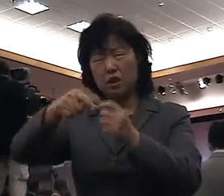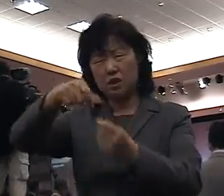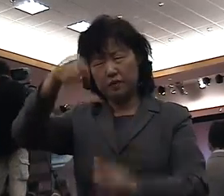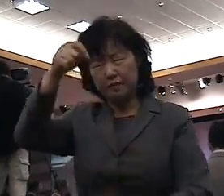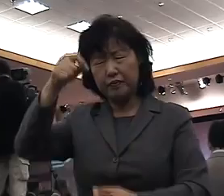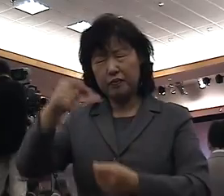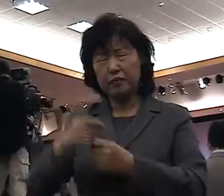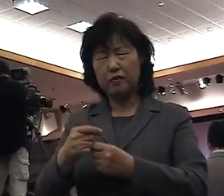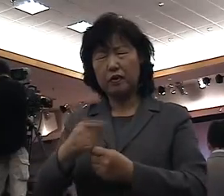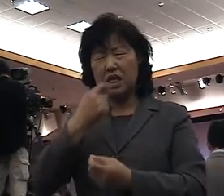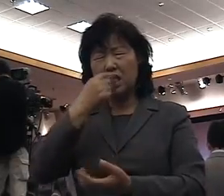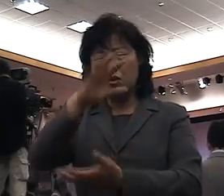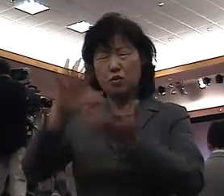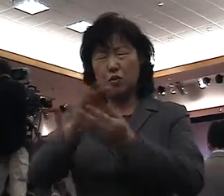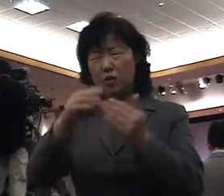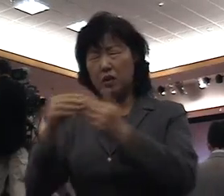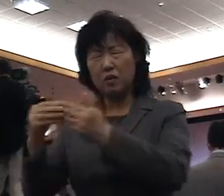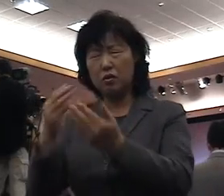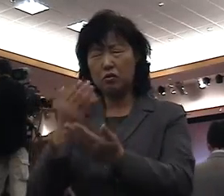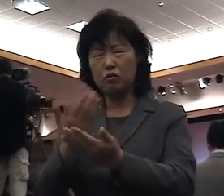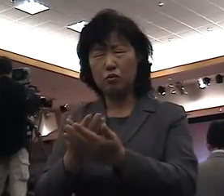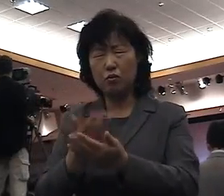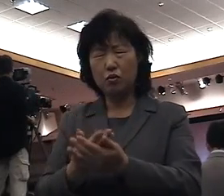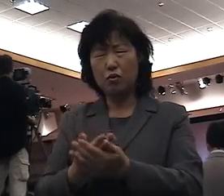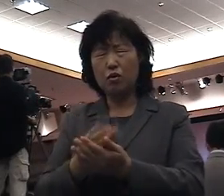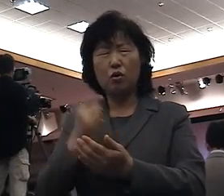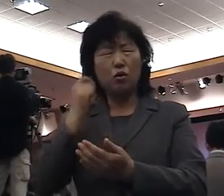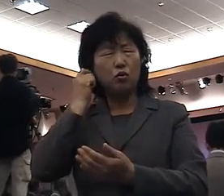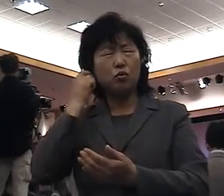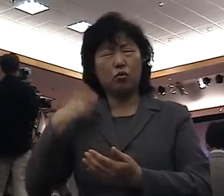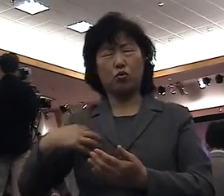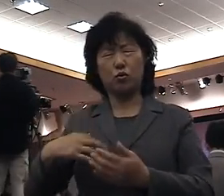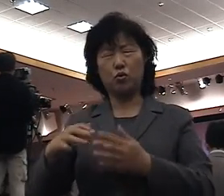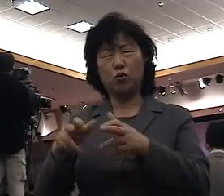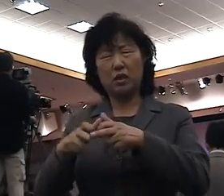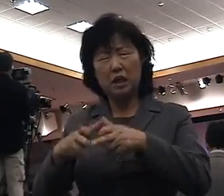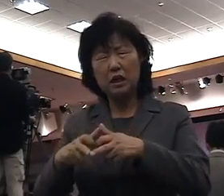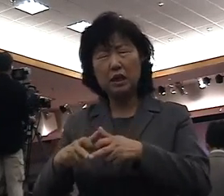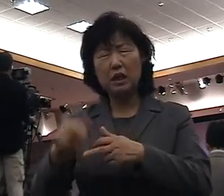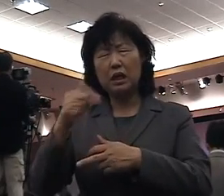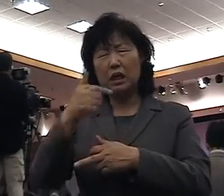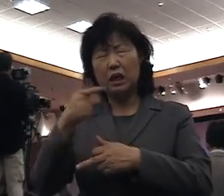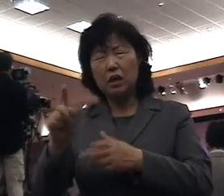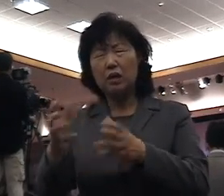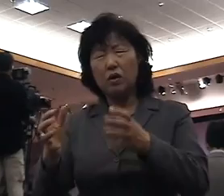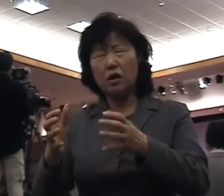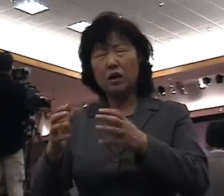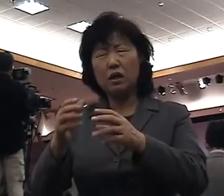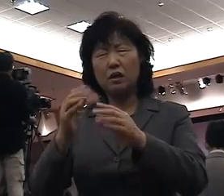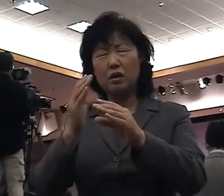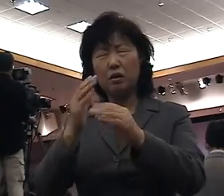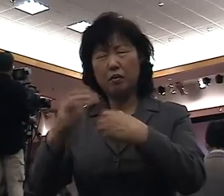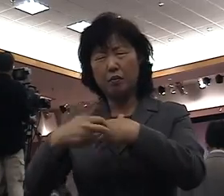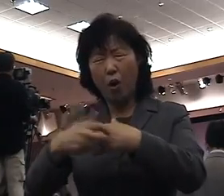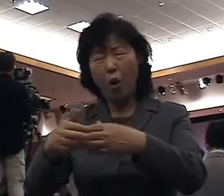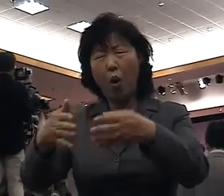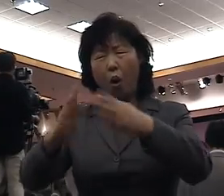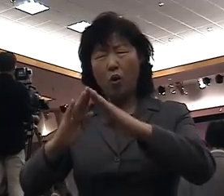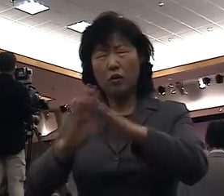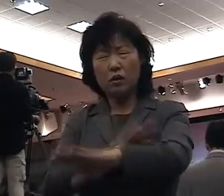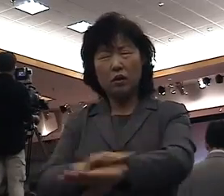인도하여 주시옵소서. 아멘. 또한 중국 지역에서 장애자 병원 및 나환자 병원들의 설립이 잘